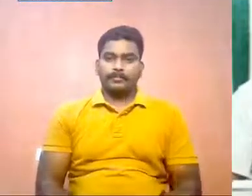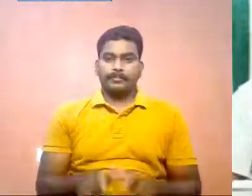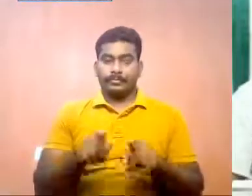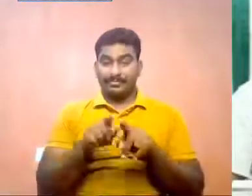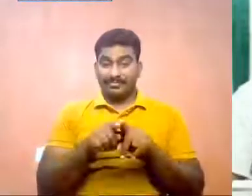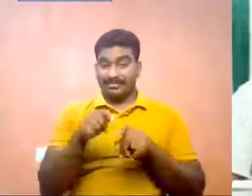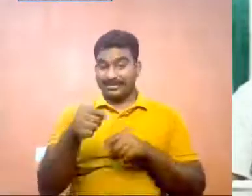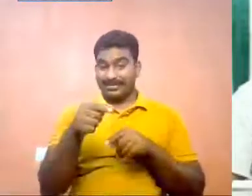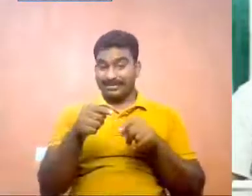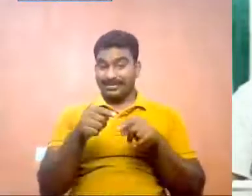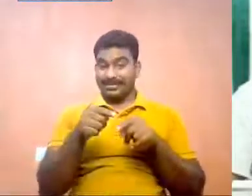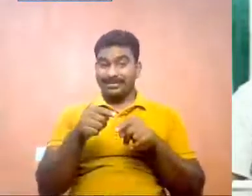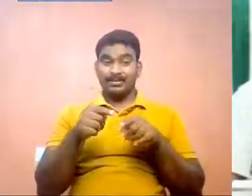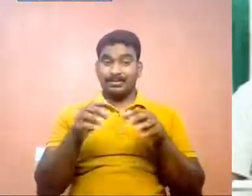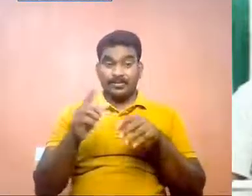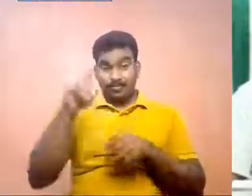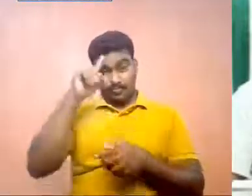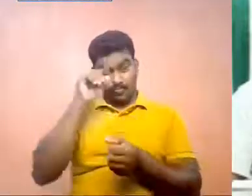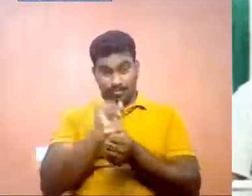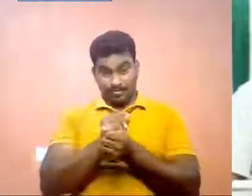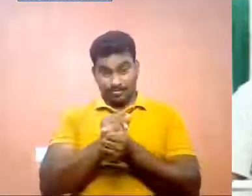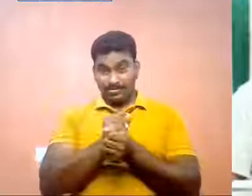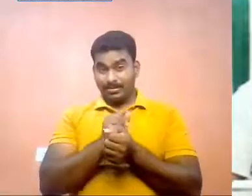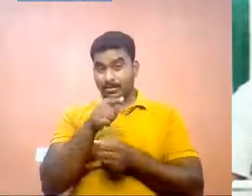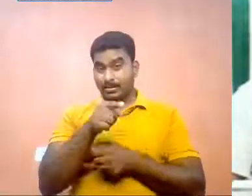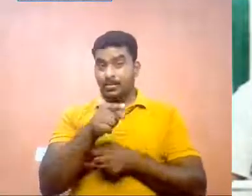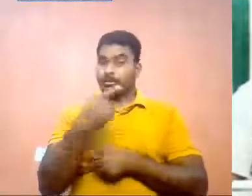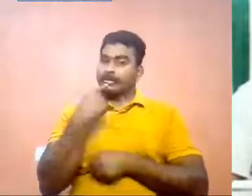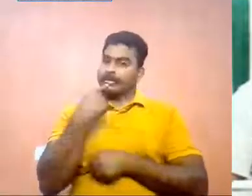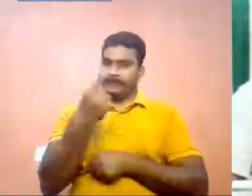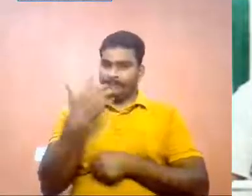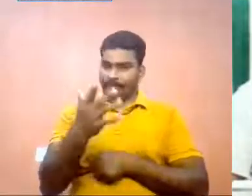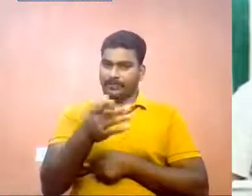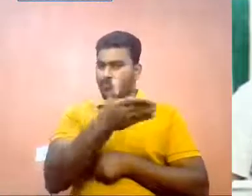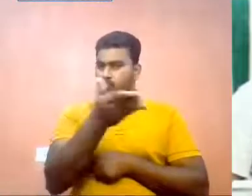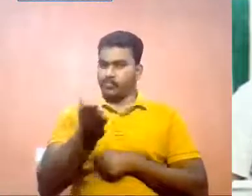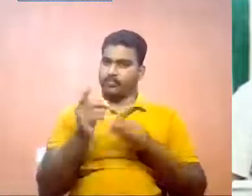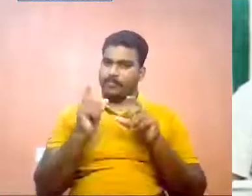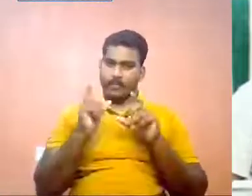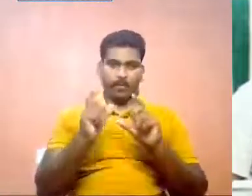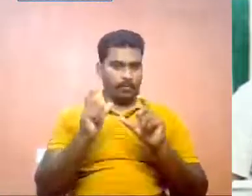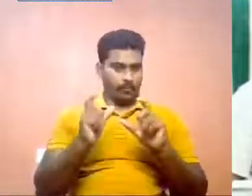ഇക്കാര്യത്തിൽ ആവശ്യമായ നിർദ്ദേശം പോലീസിന് നൽകിയിട്ടുണ്ട്.